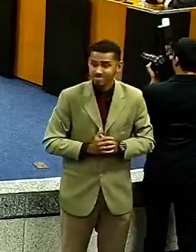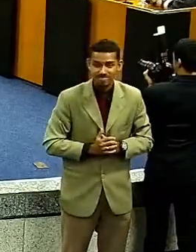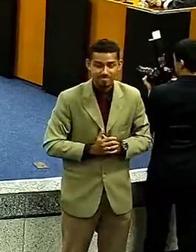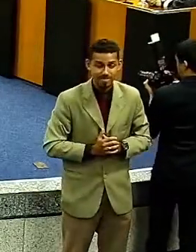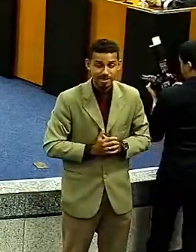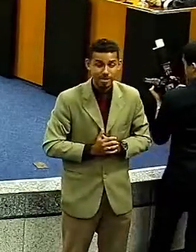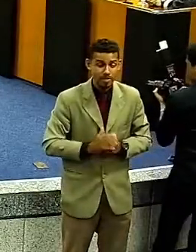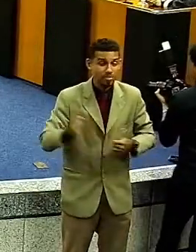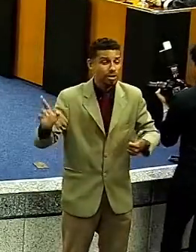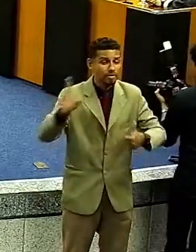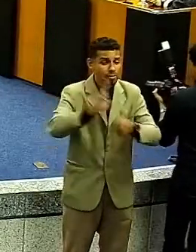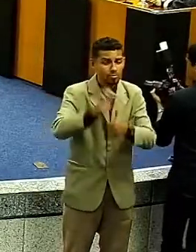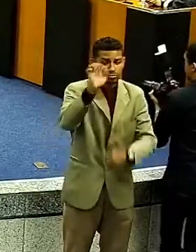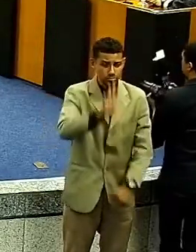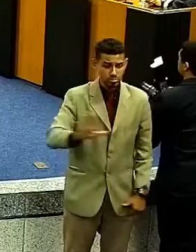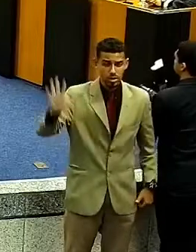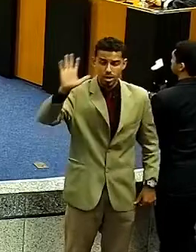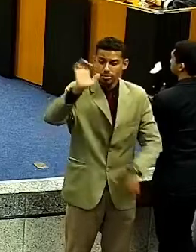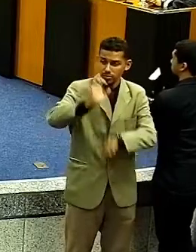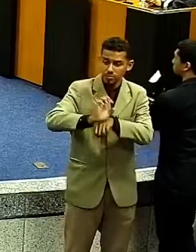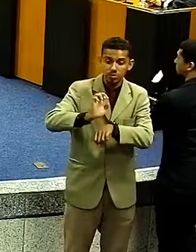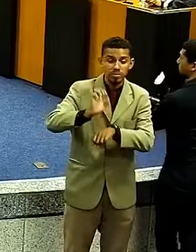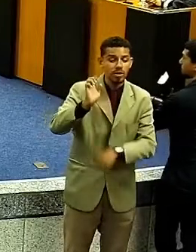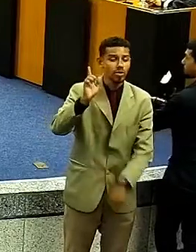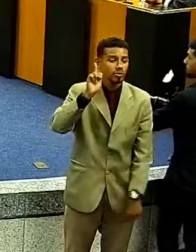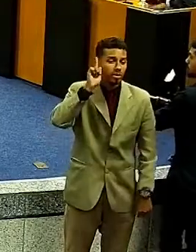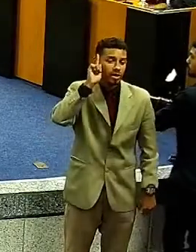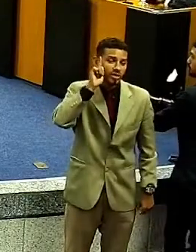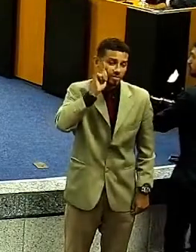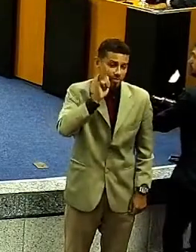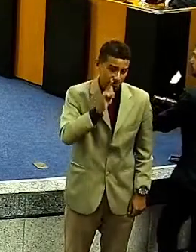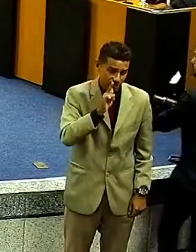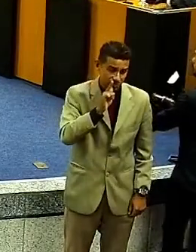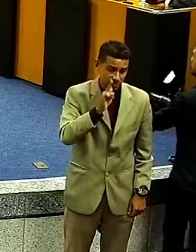do Defensor Público geral no Maranhão senr Gabriel